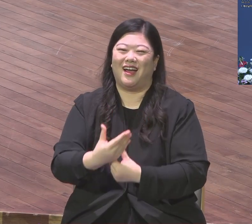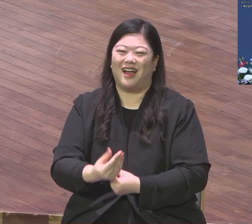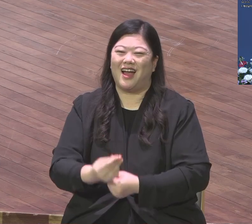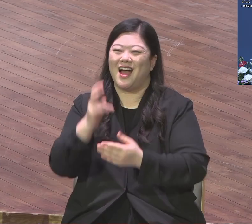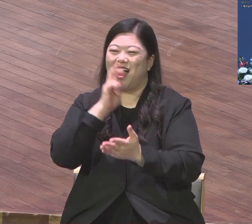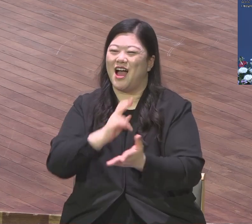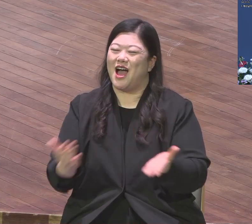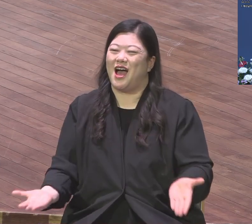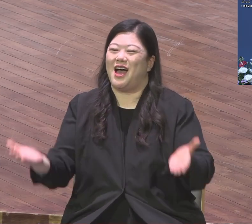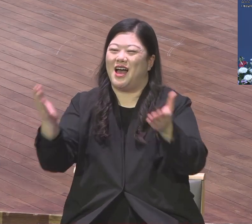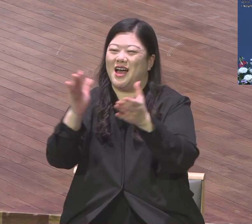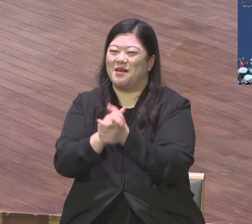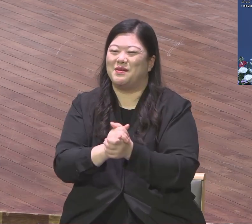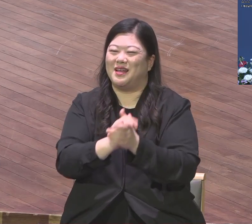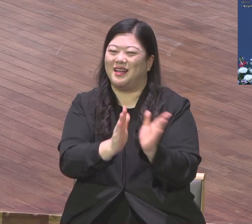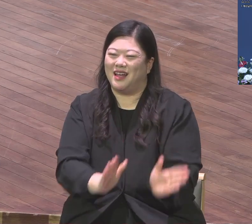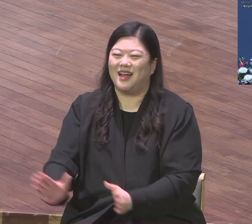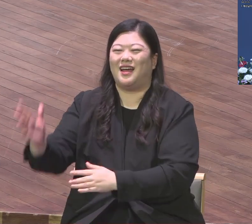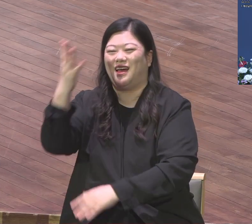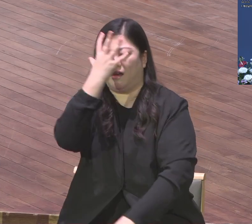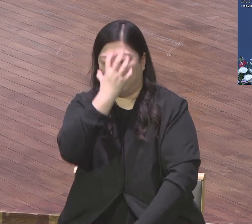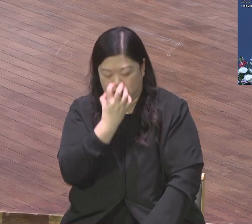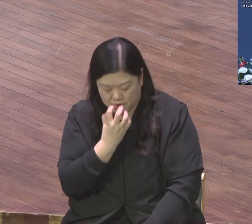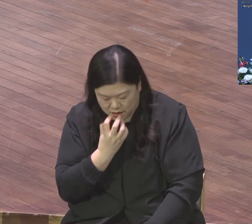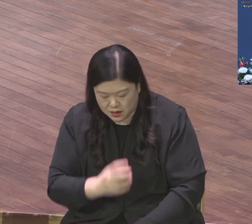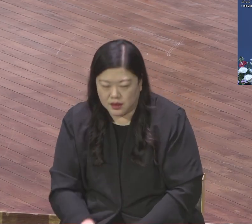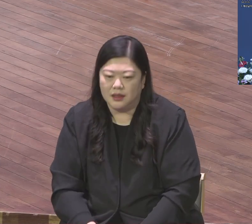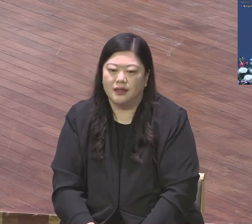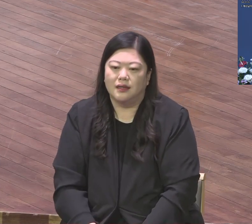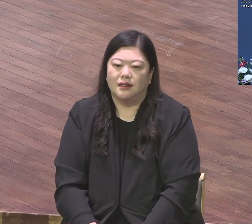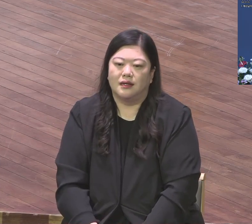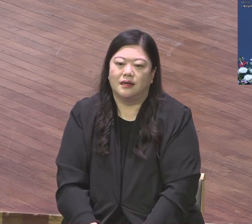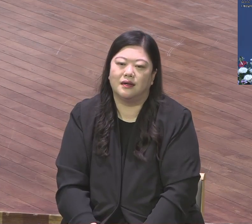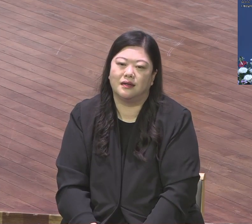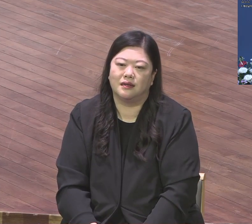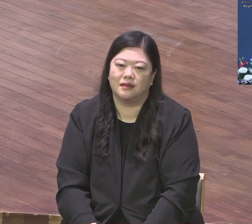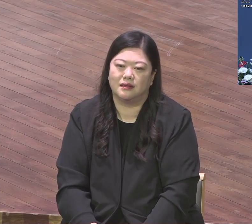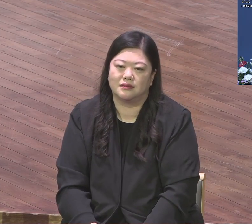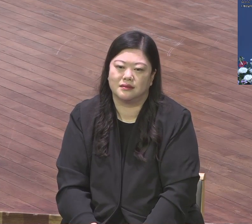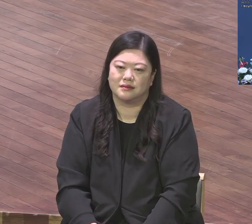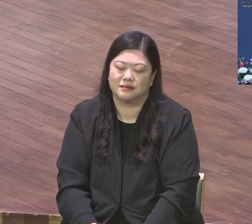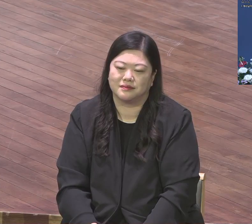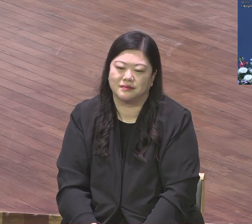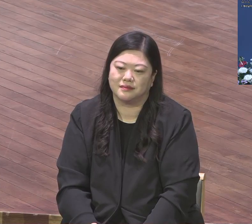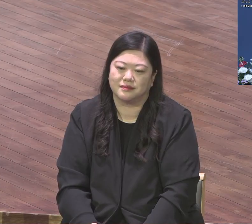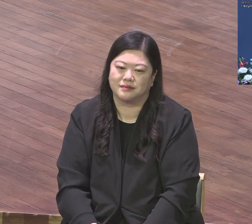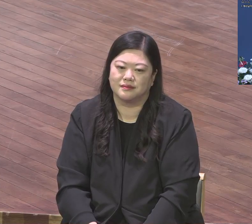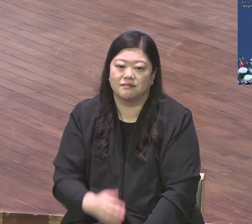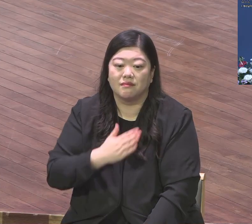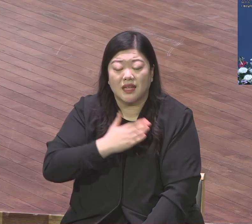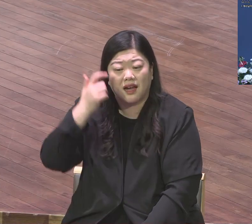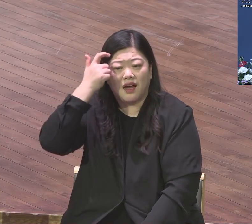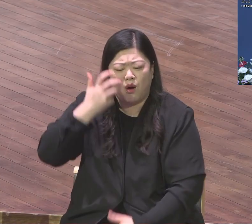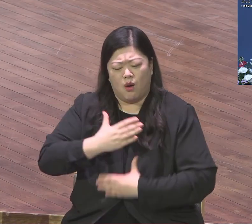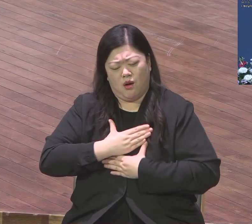다 바다에 몰살해 죽은 그 현장에서 부르는 찬양입니다. 내 영혼 평안해, 내 영혼 평안해.